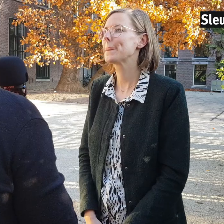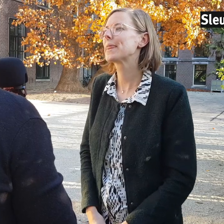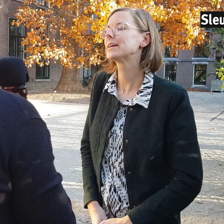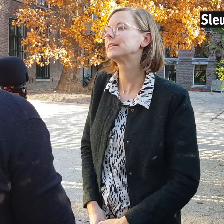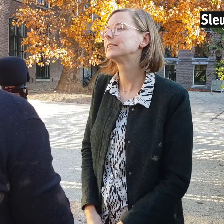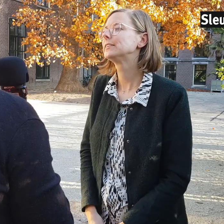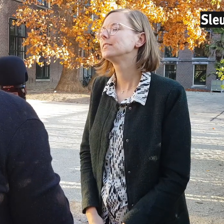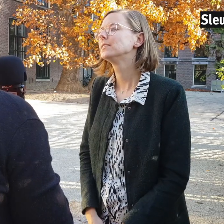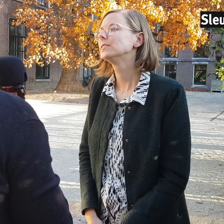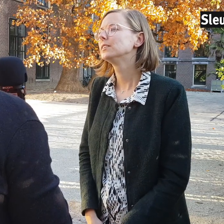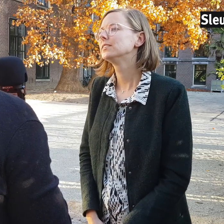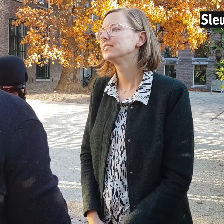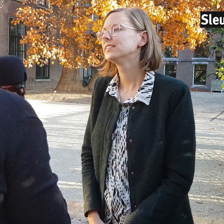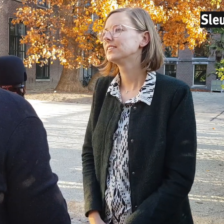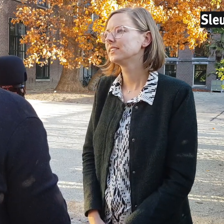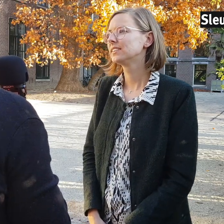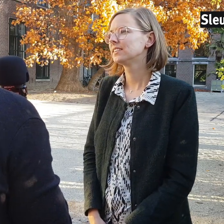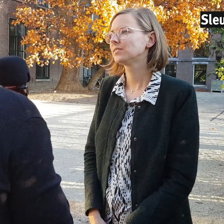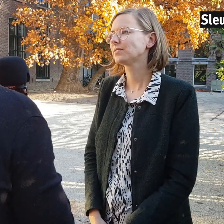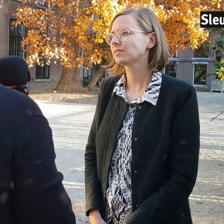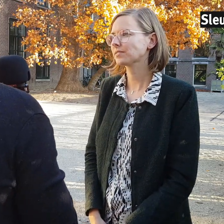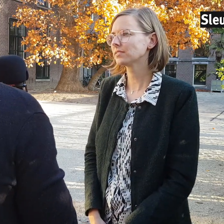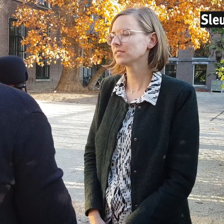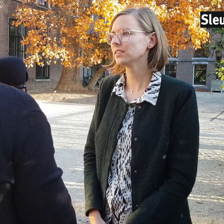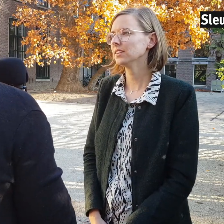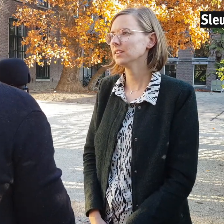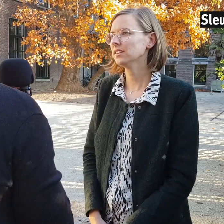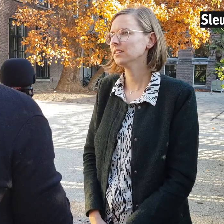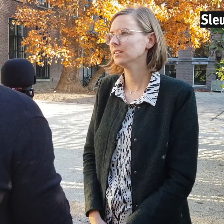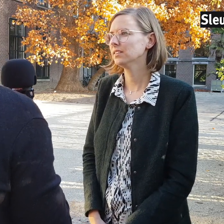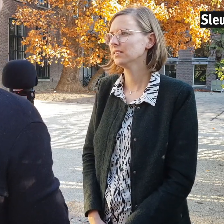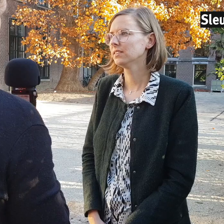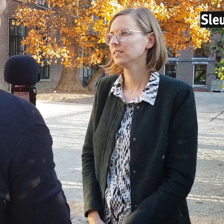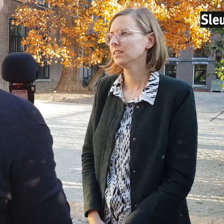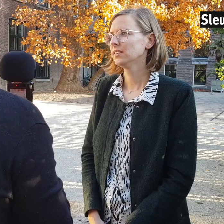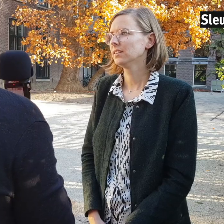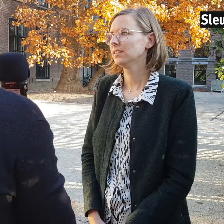brugfunctie kan hebben tussen de wereld van de dovegemeenschap en van de horende mensen?